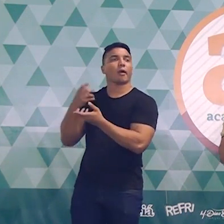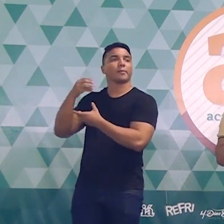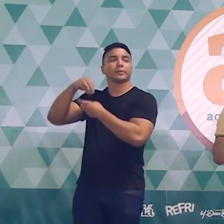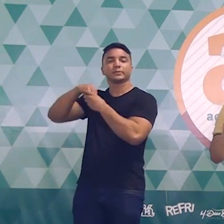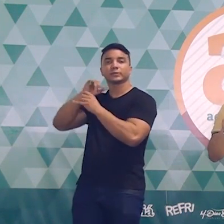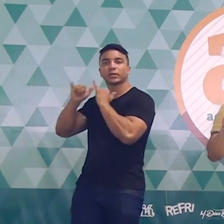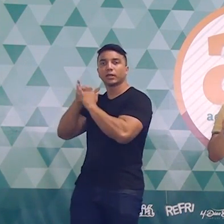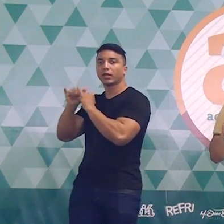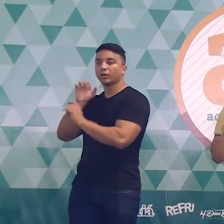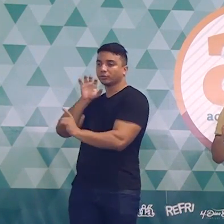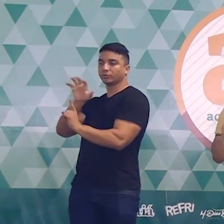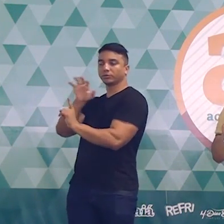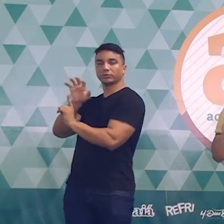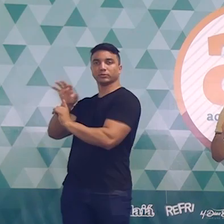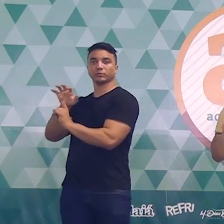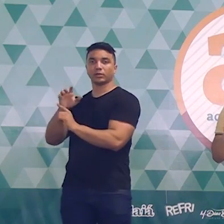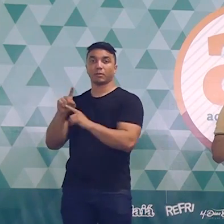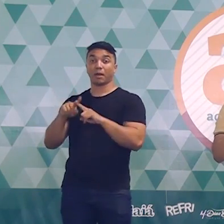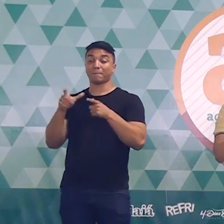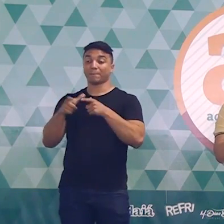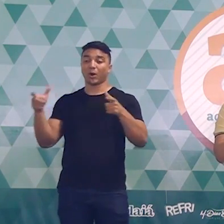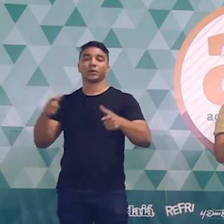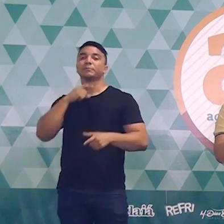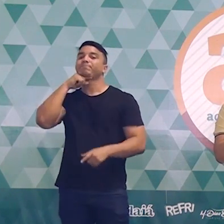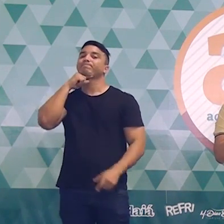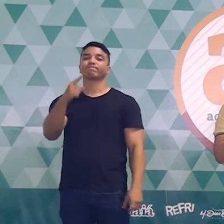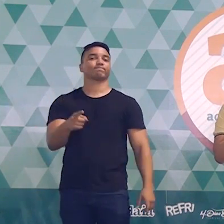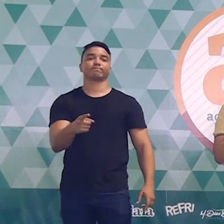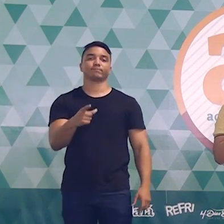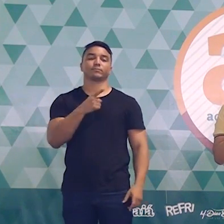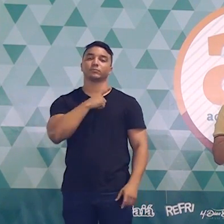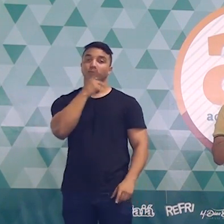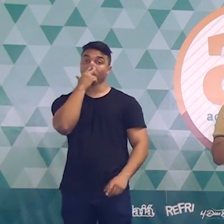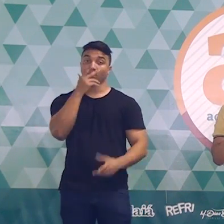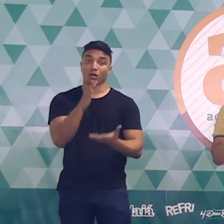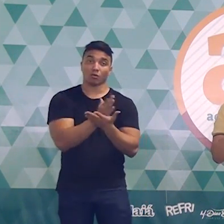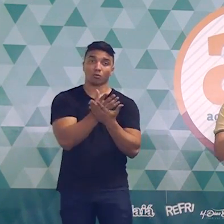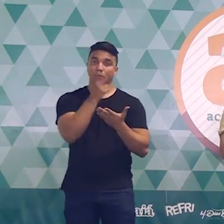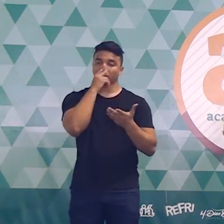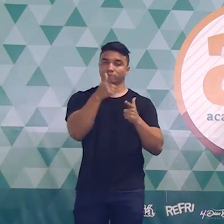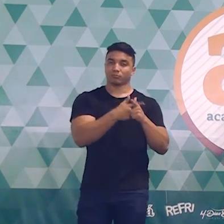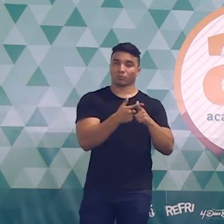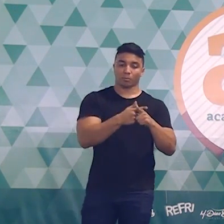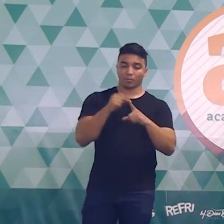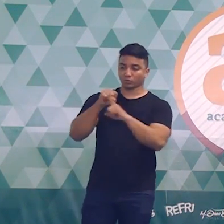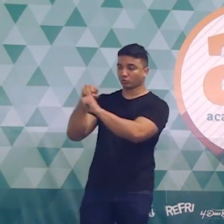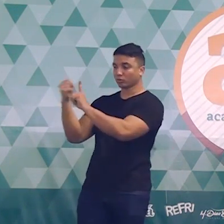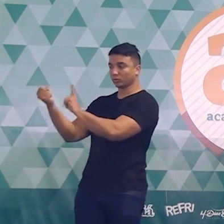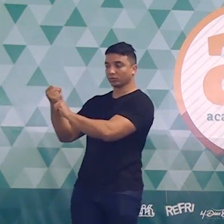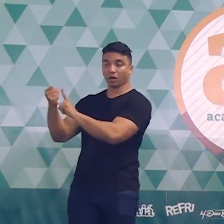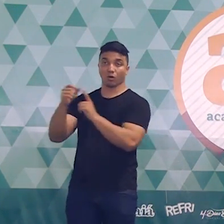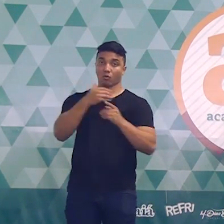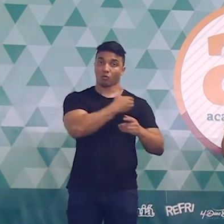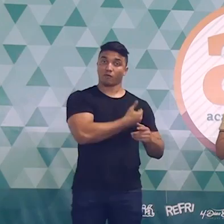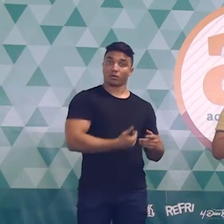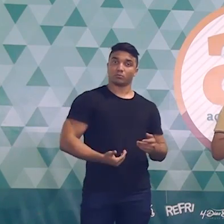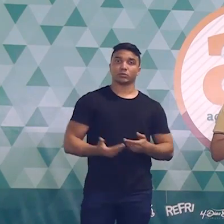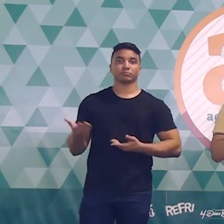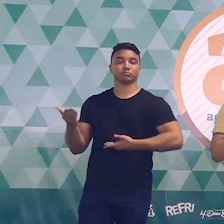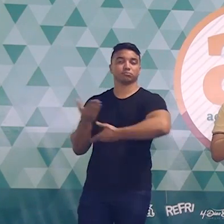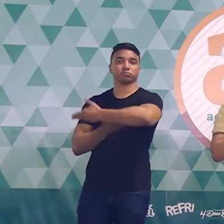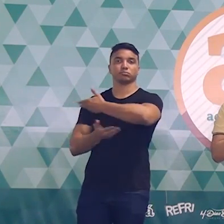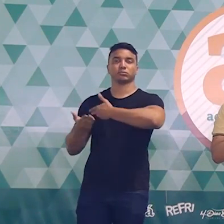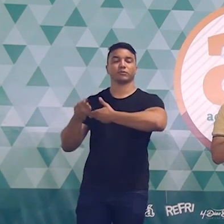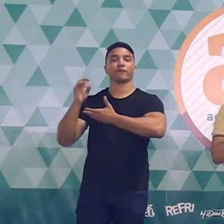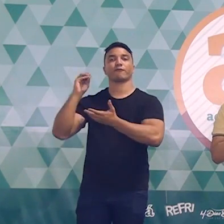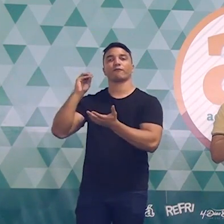muitas vezes não o fazem. Então eu posso falar de alguma falha social e de alguma falha governamental.